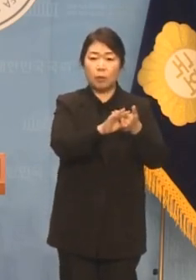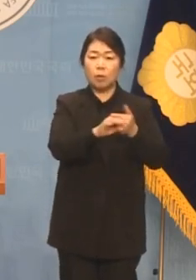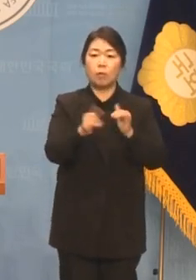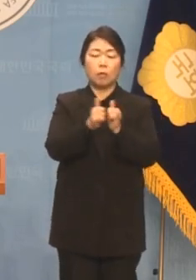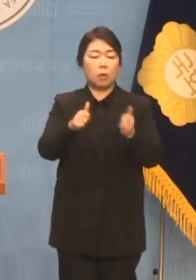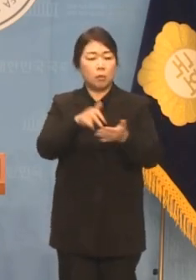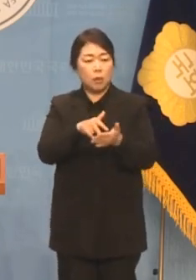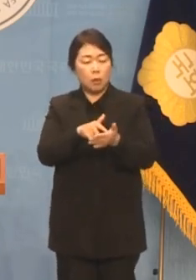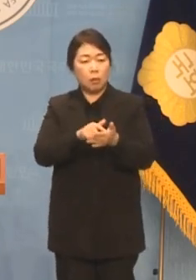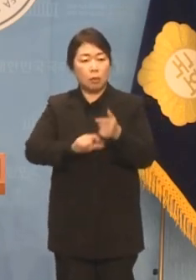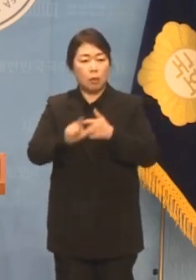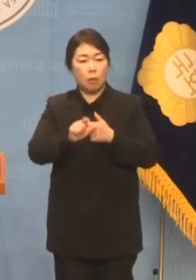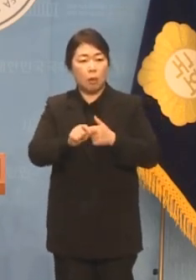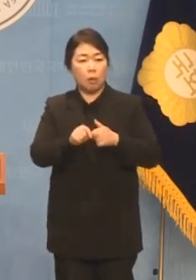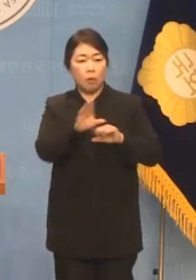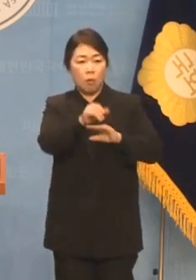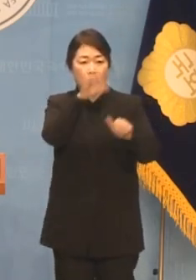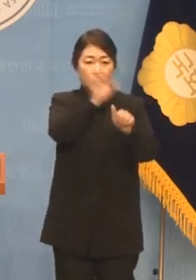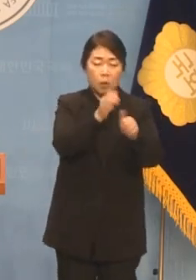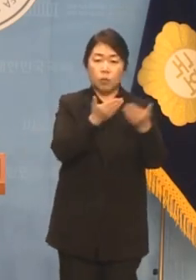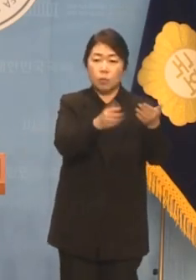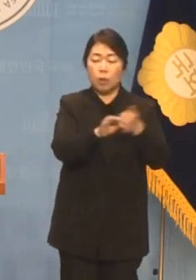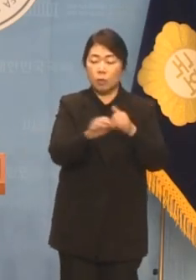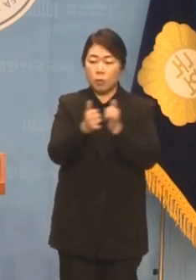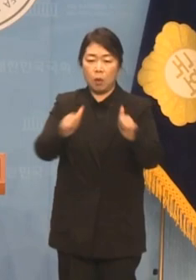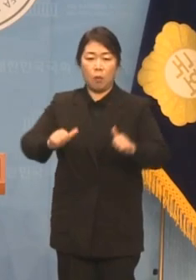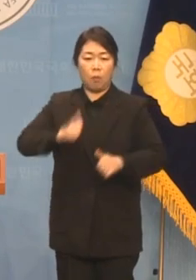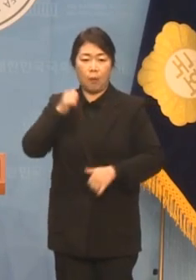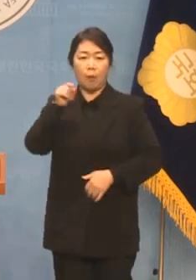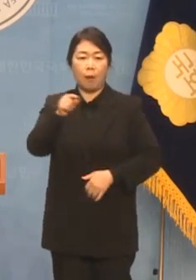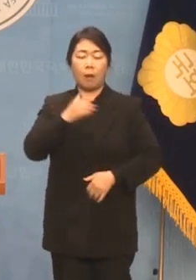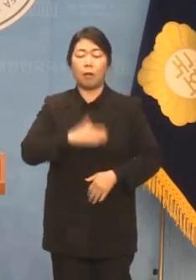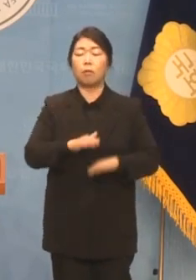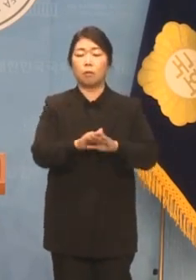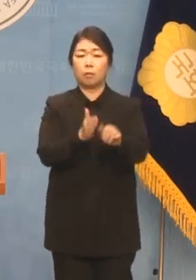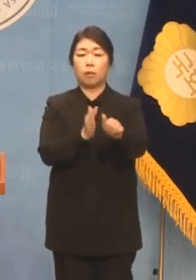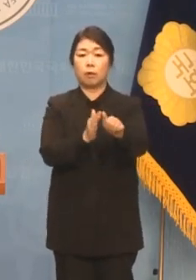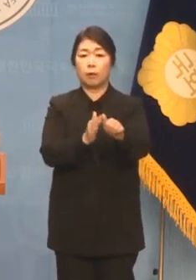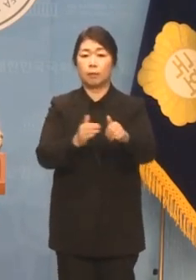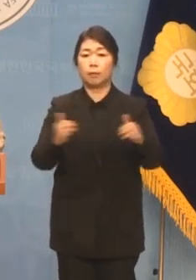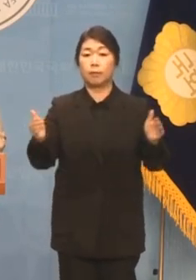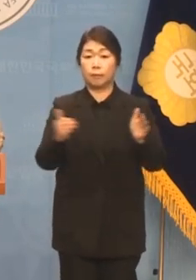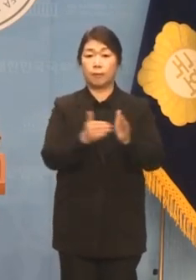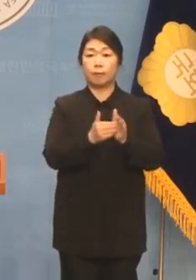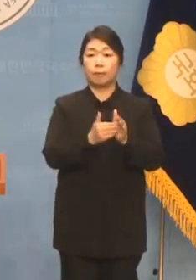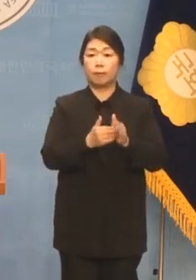국민의 분노가 감당하기 어려워질 것임을 명심하기 바랍니다